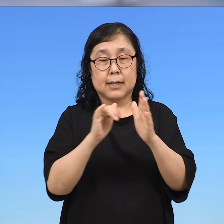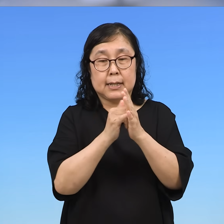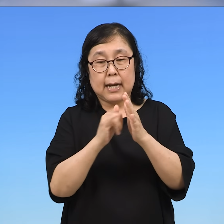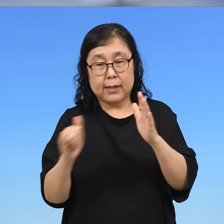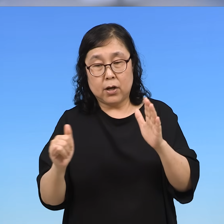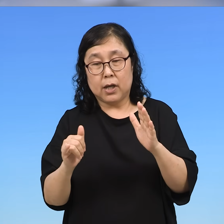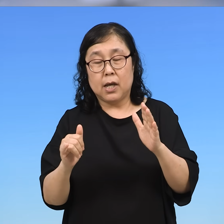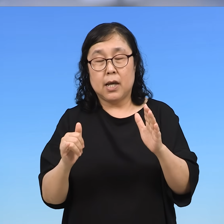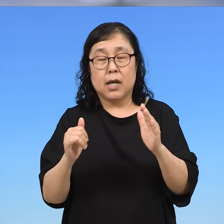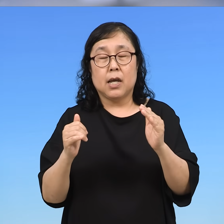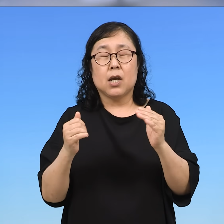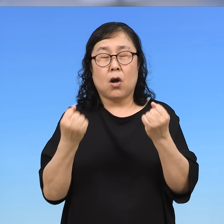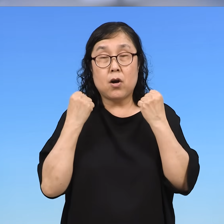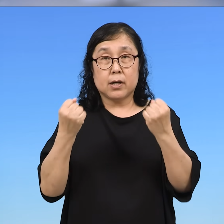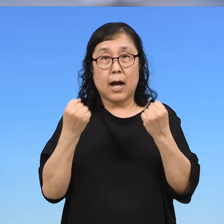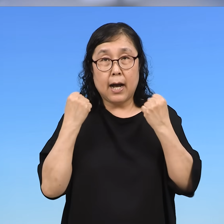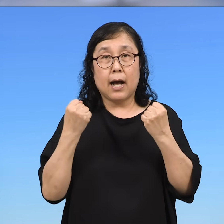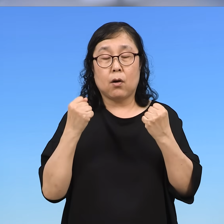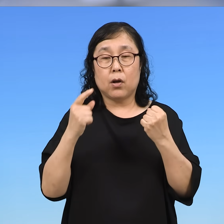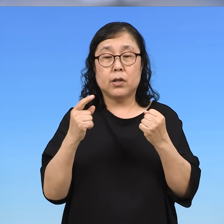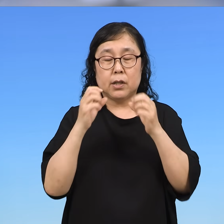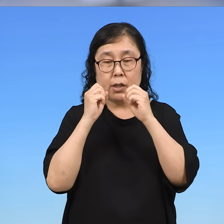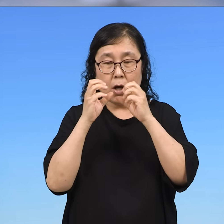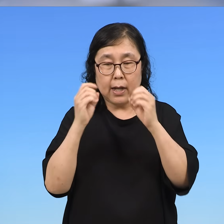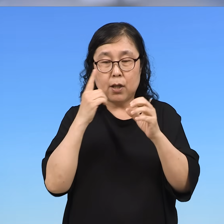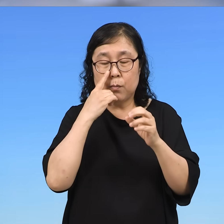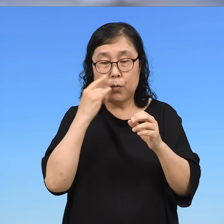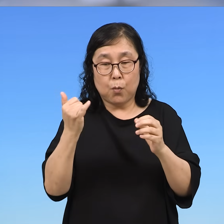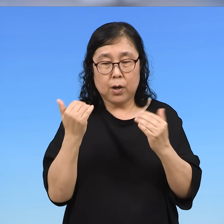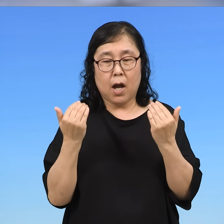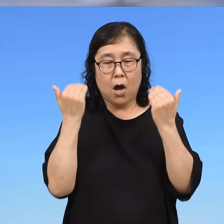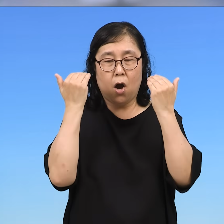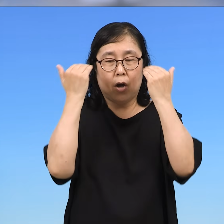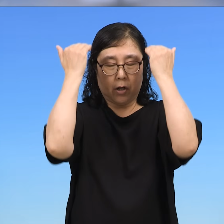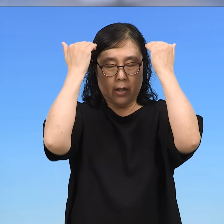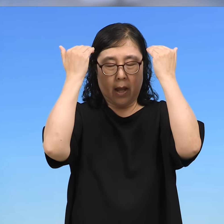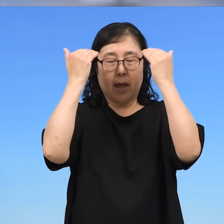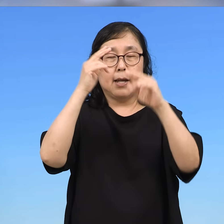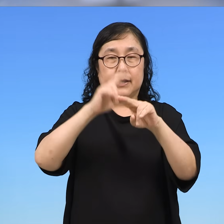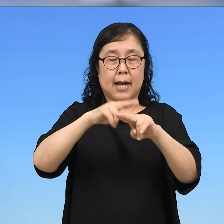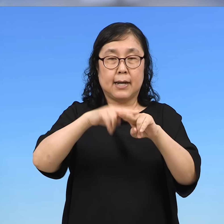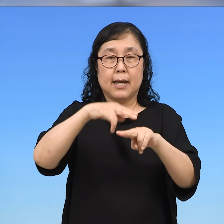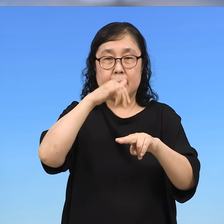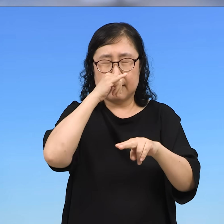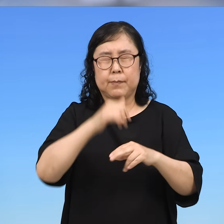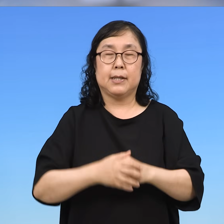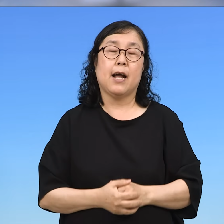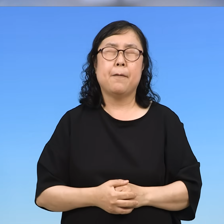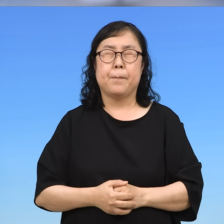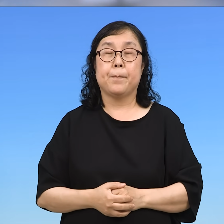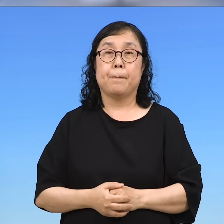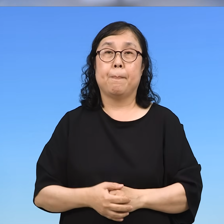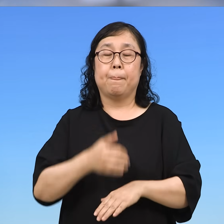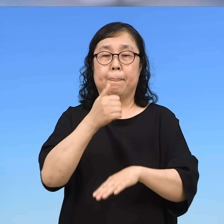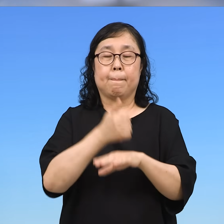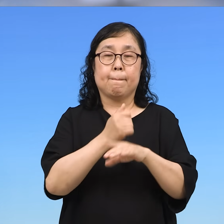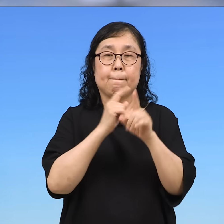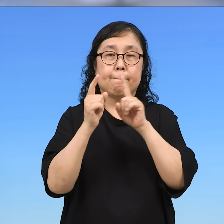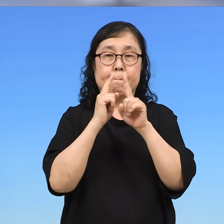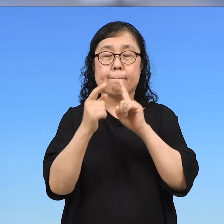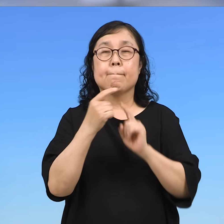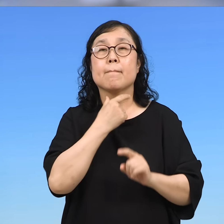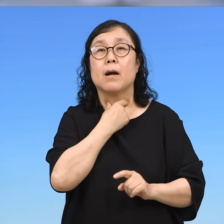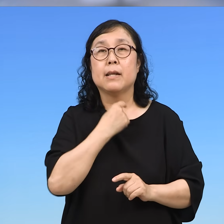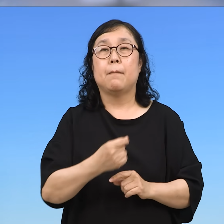부모가 노인이 아니라 어른의 자리에 계시는 분인 줄로 믿습니다. 결론을